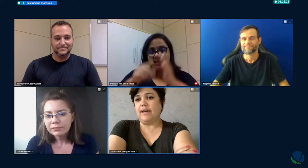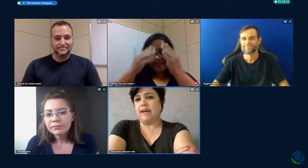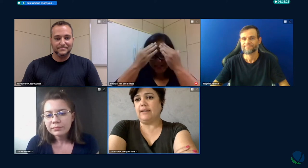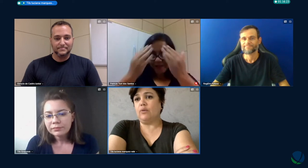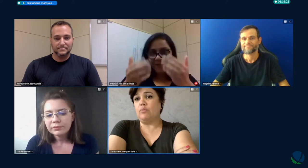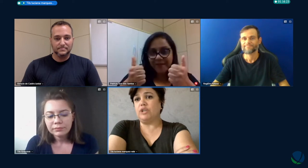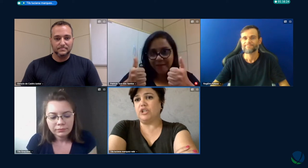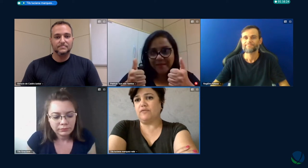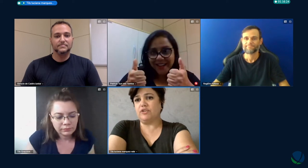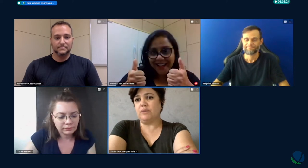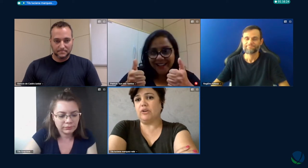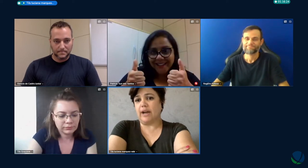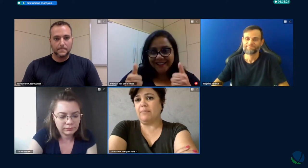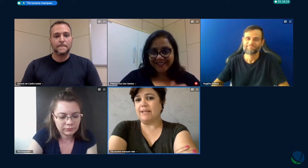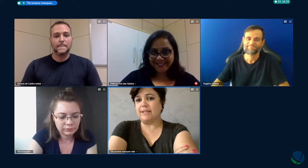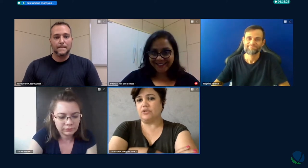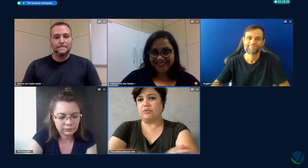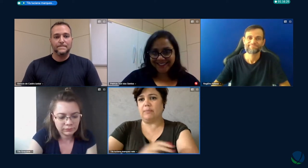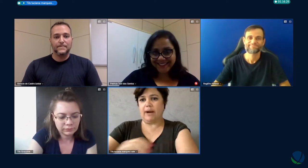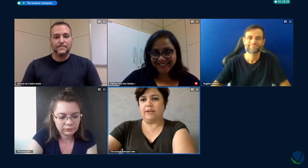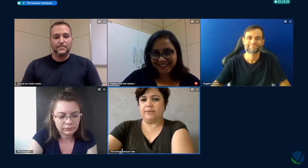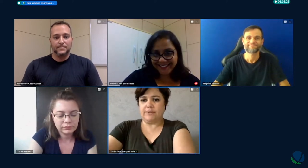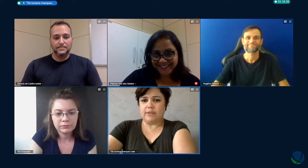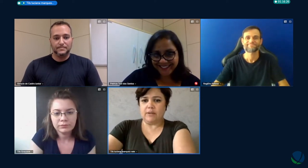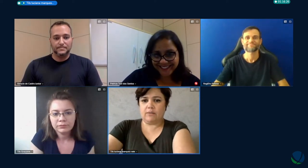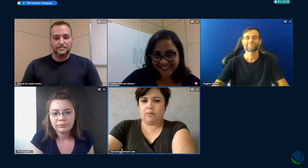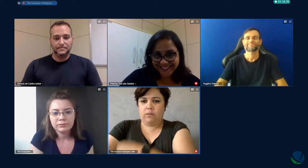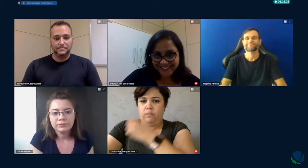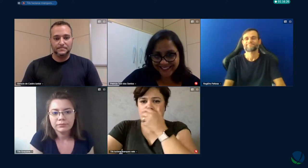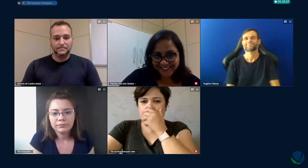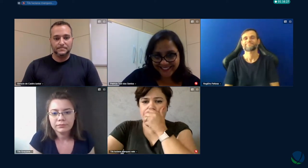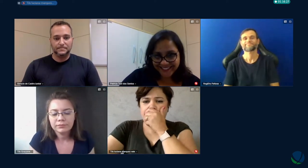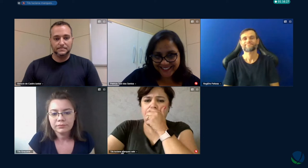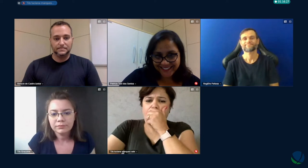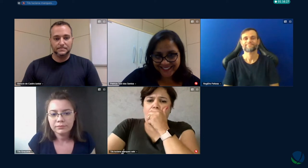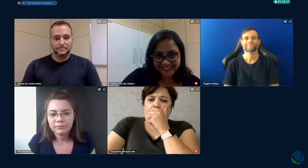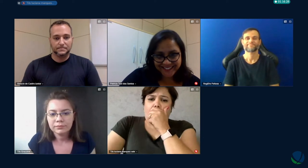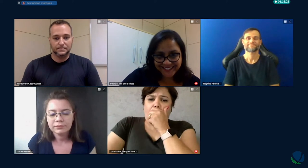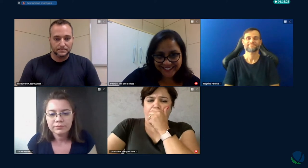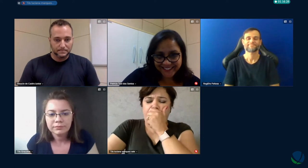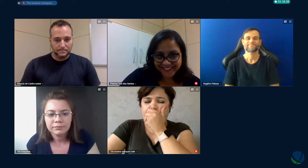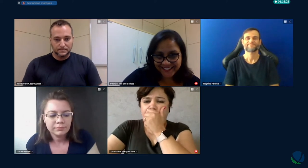certeza, ter o objetivo de melhorar bastante o trabalho.